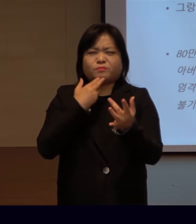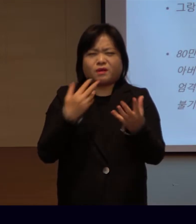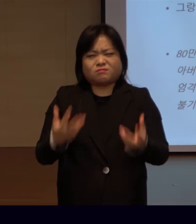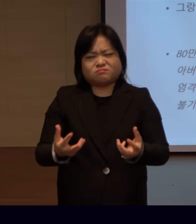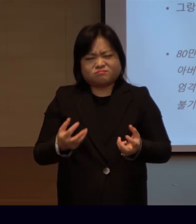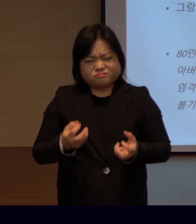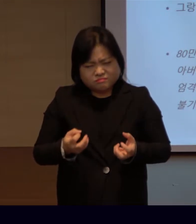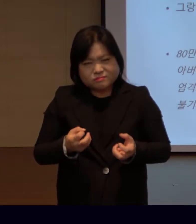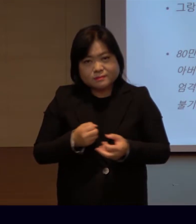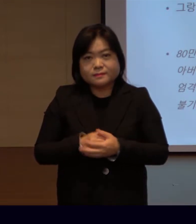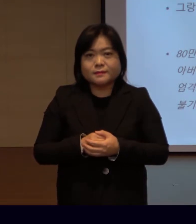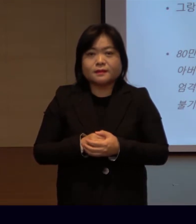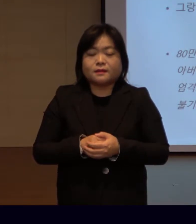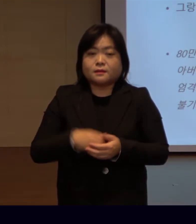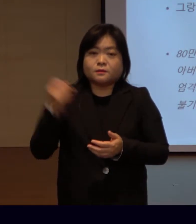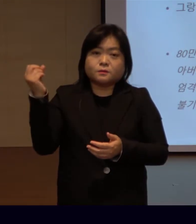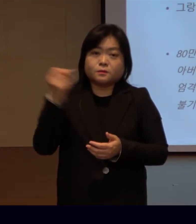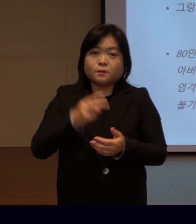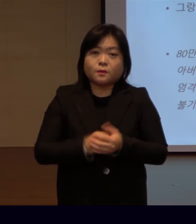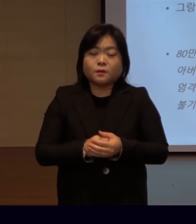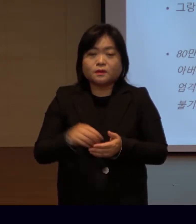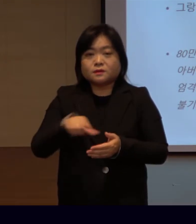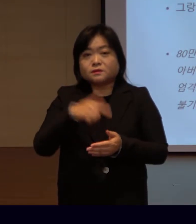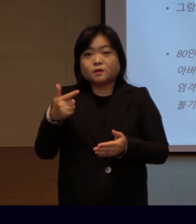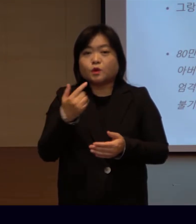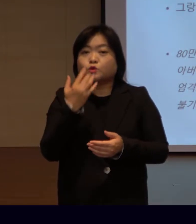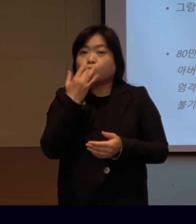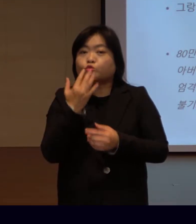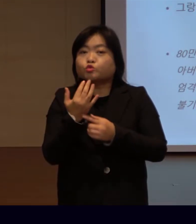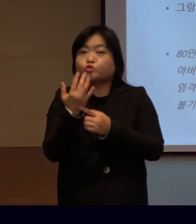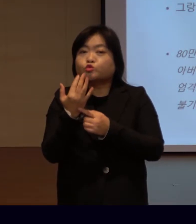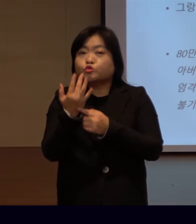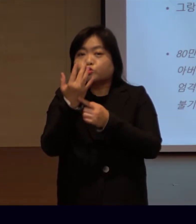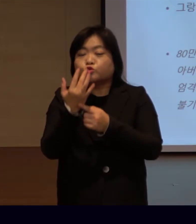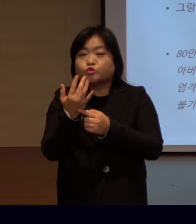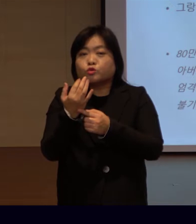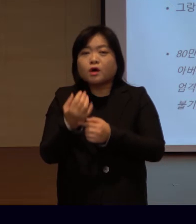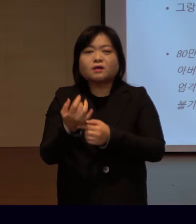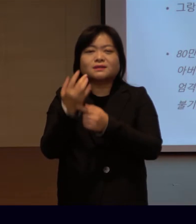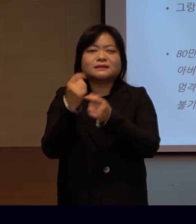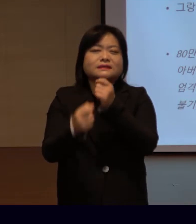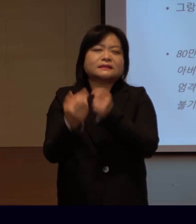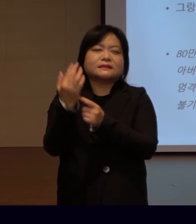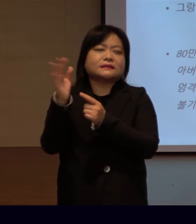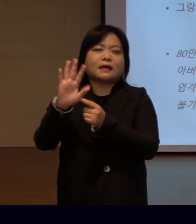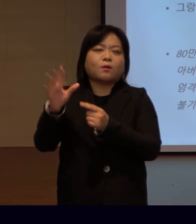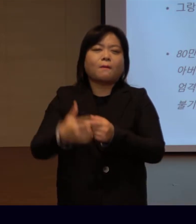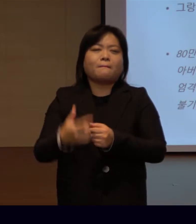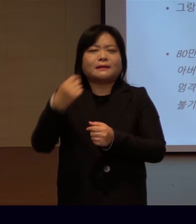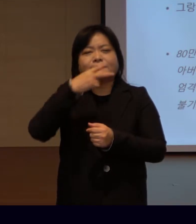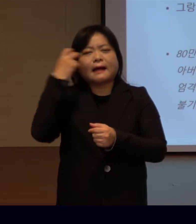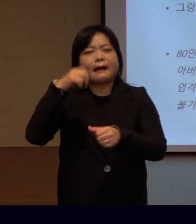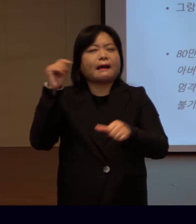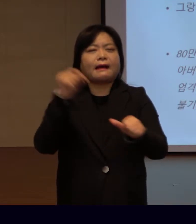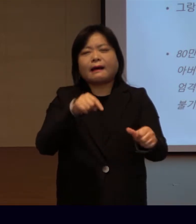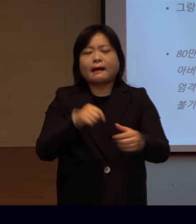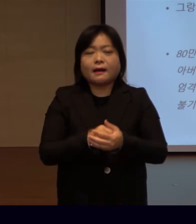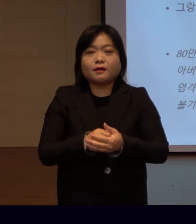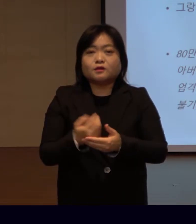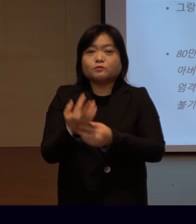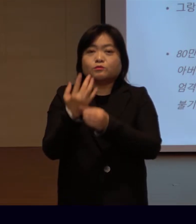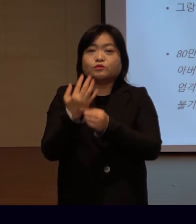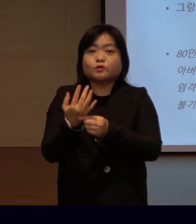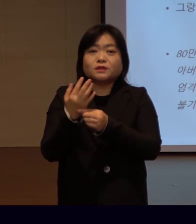그냥 그다음에 저녁 때 촛불도 안 켜요. 빨리 자 하고 촛불도